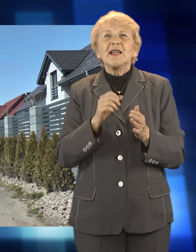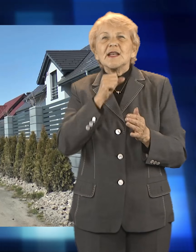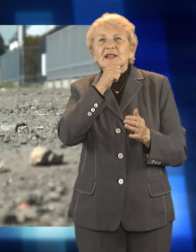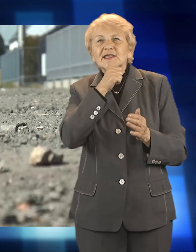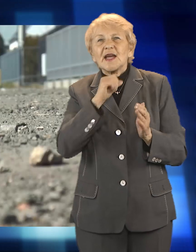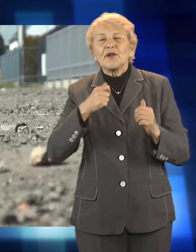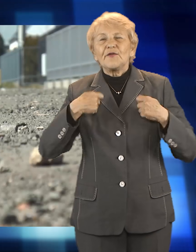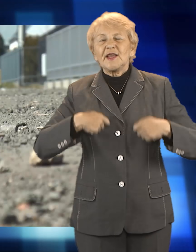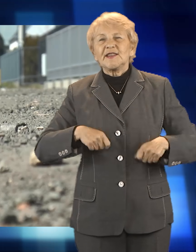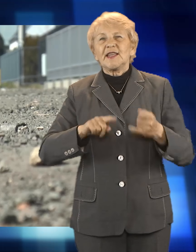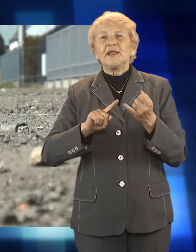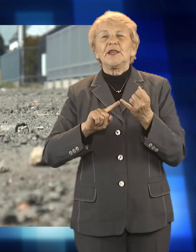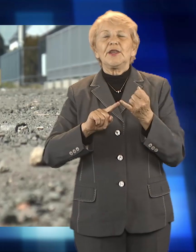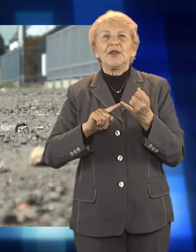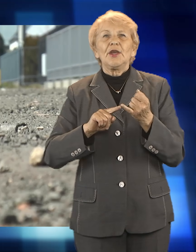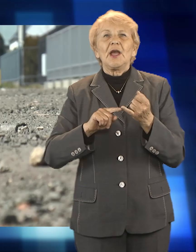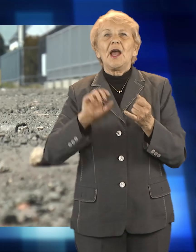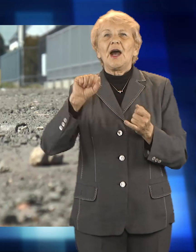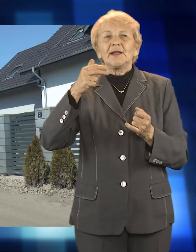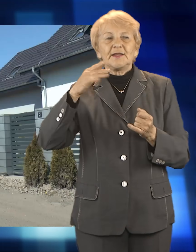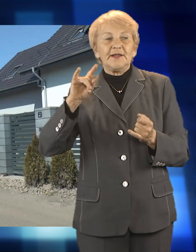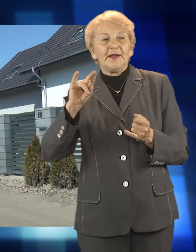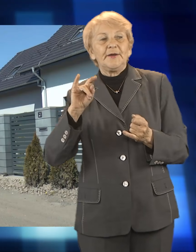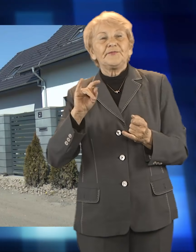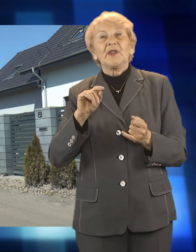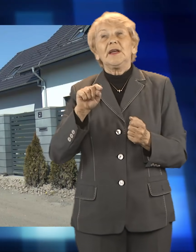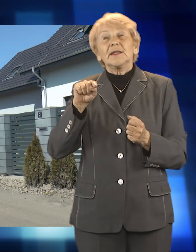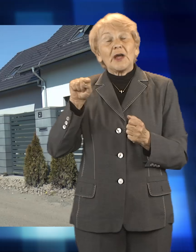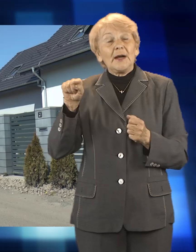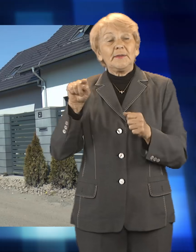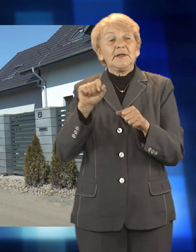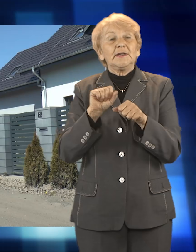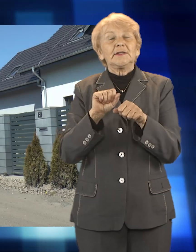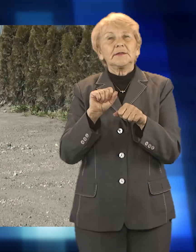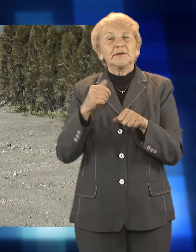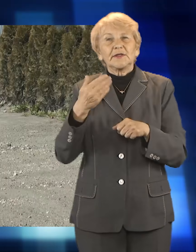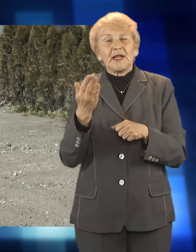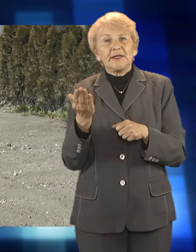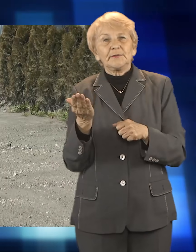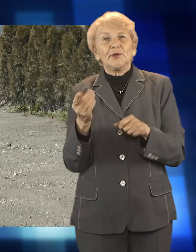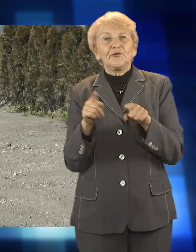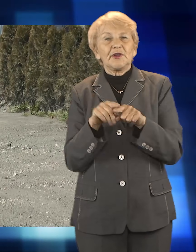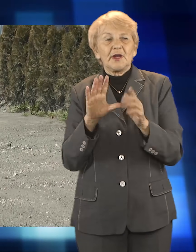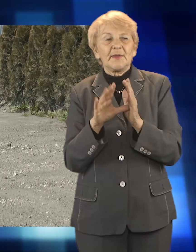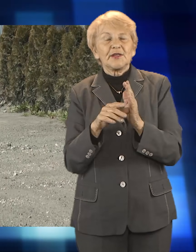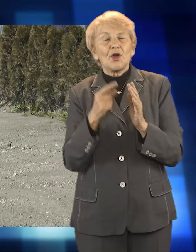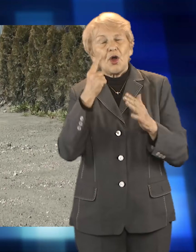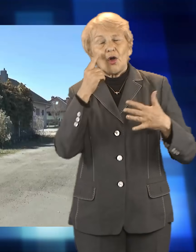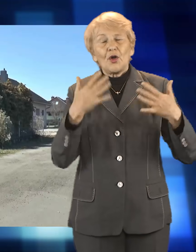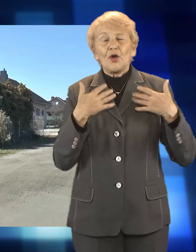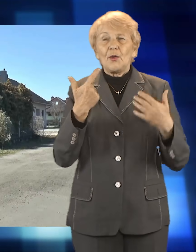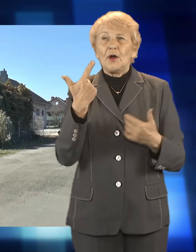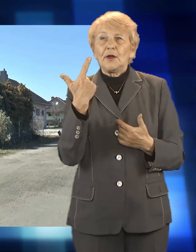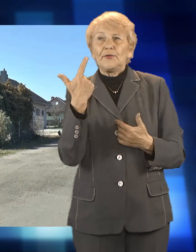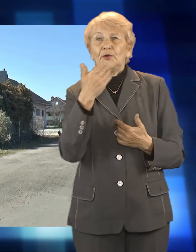starą chińską w tym przypadku termin wykonania zadania to czerwiec przyszłego roku na realizację projektów miasto zyskało ponad dwa